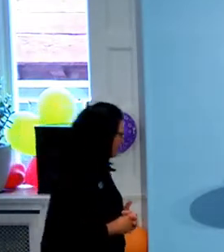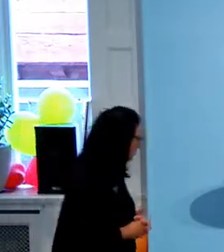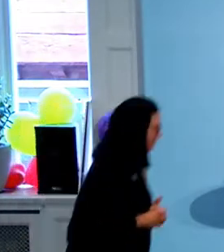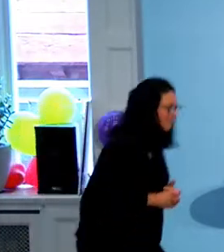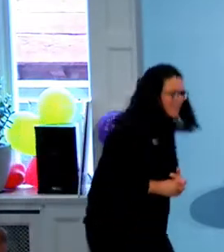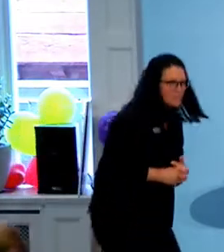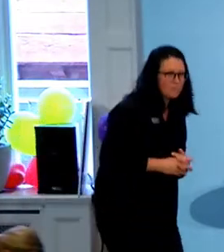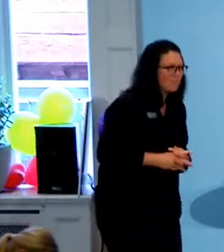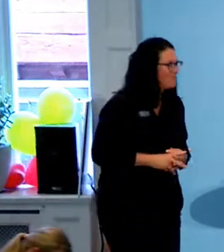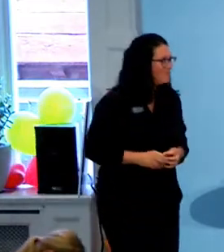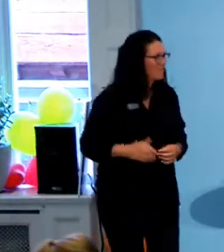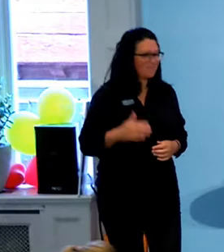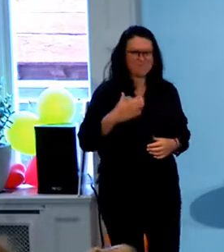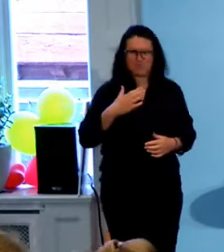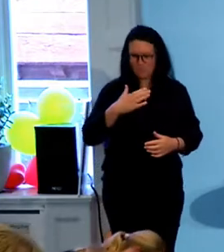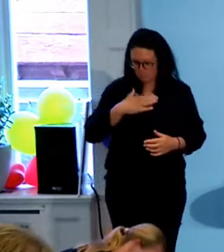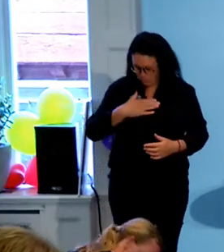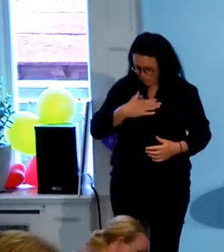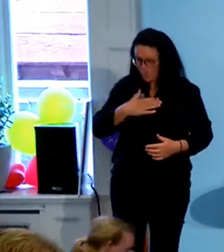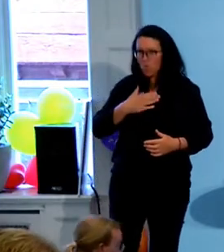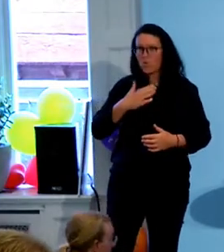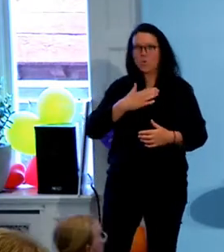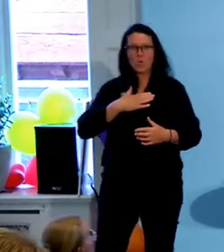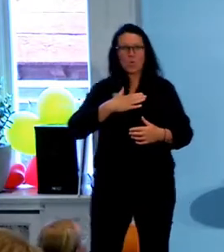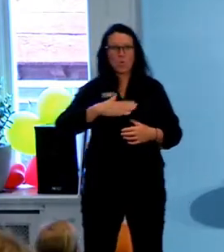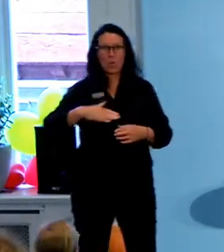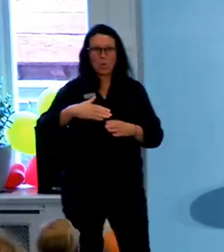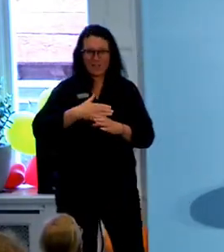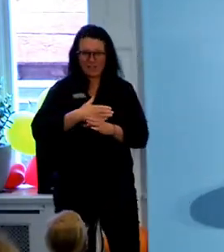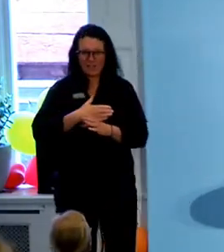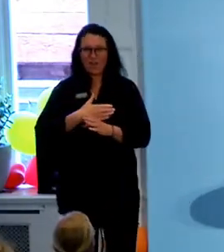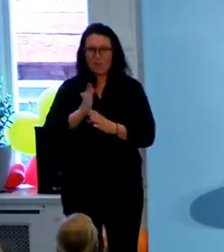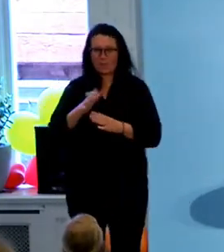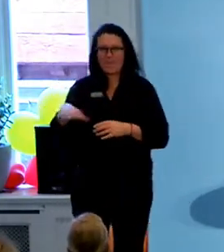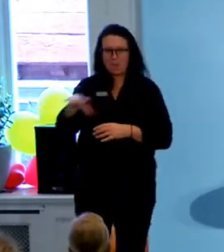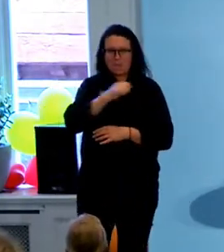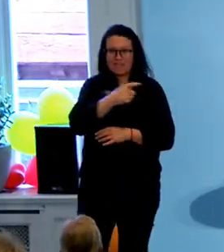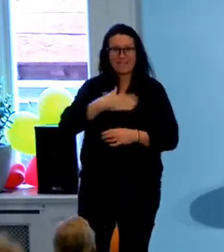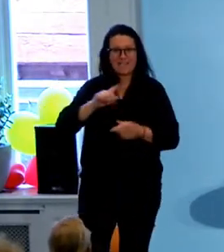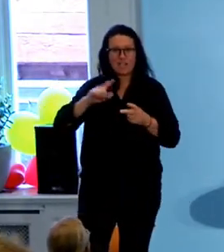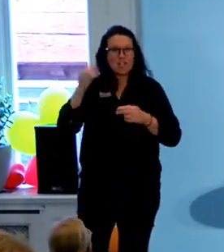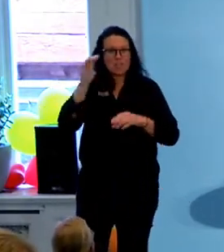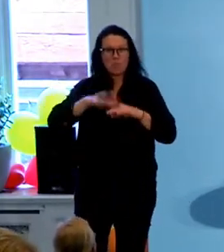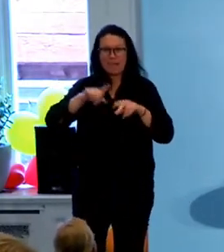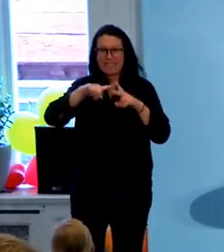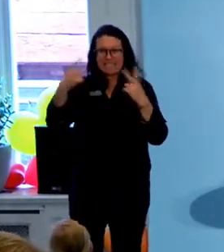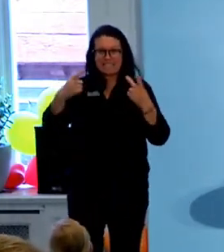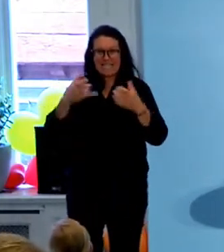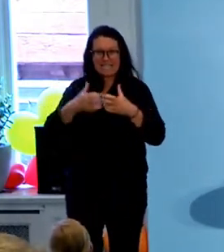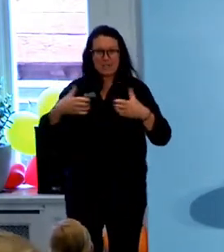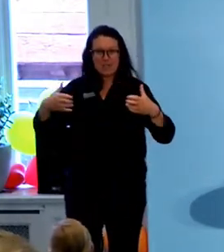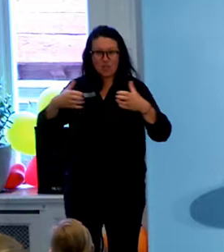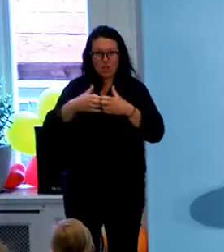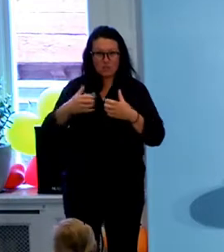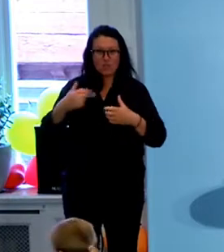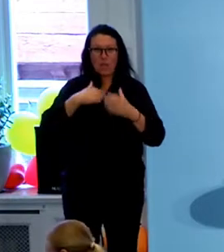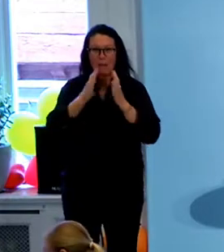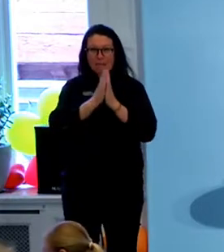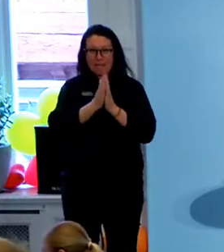God förmiddag allesammans. Ni som vill lyssna på nästa seminarium, jag ber er att samla ihop